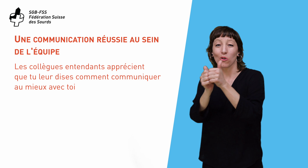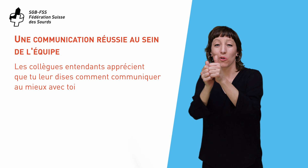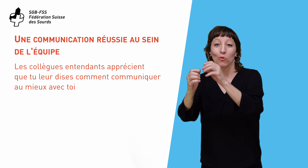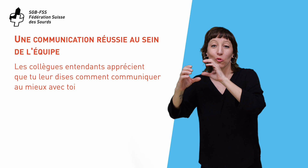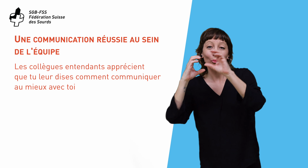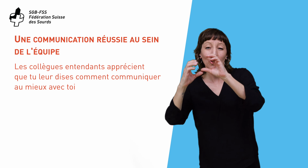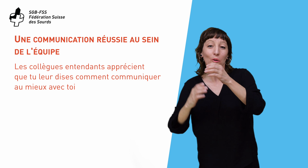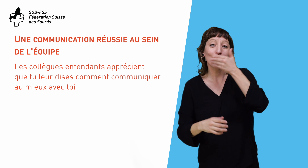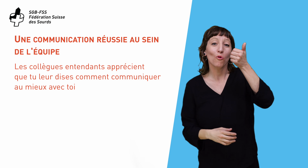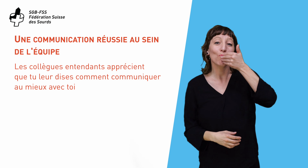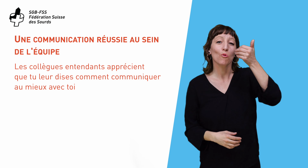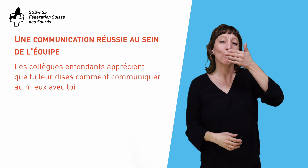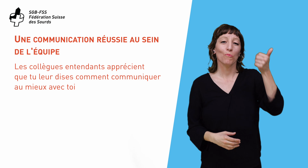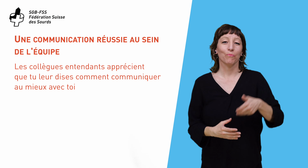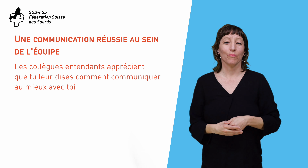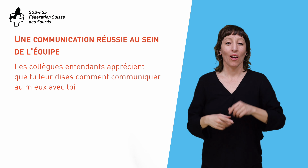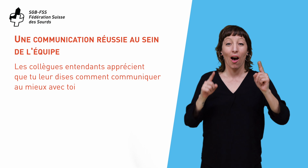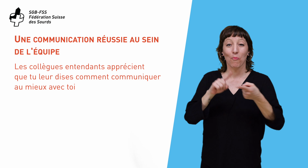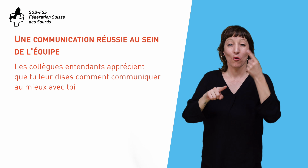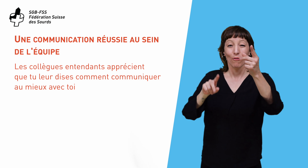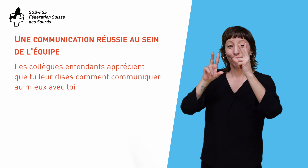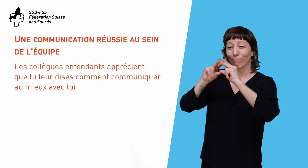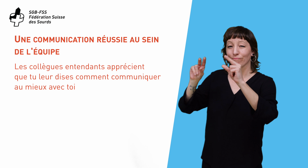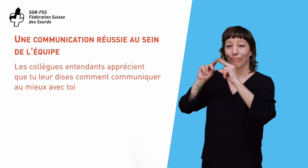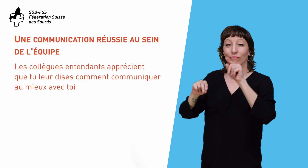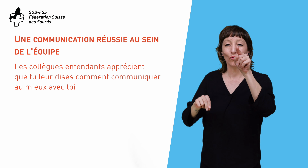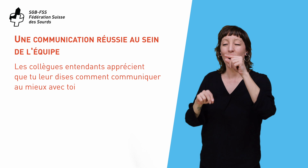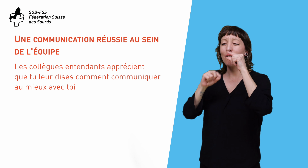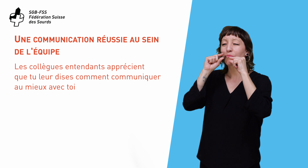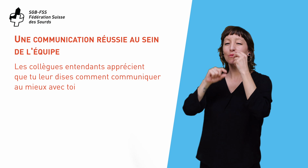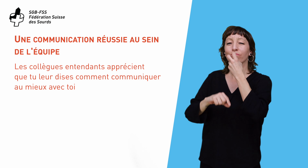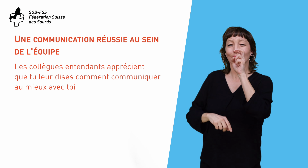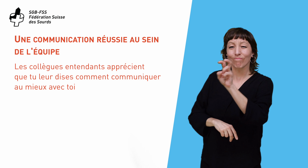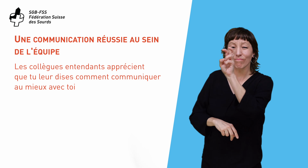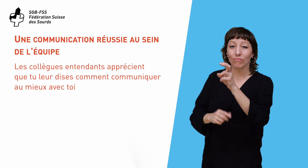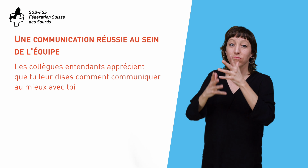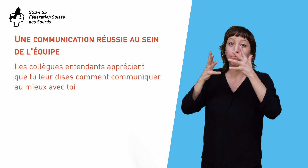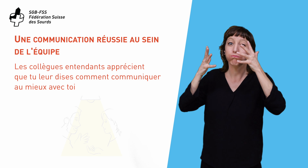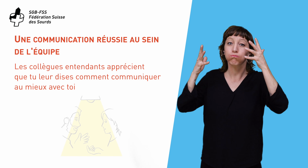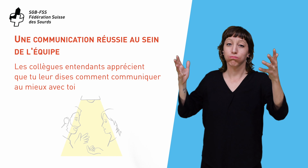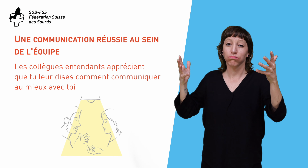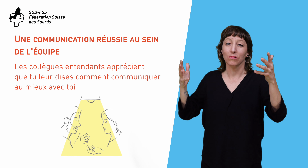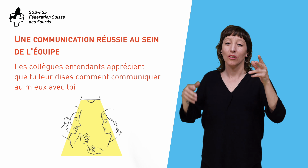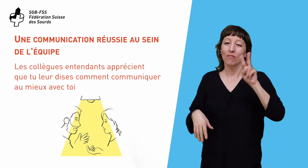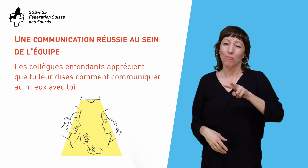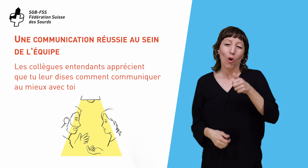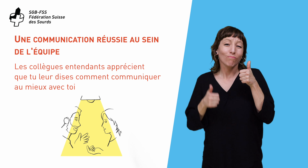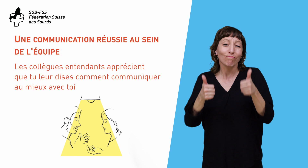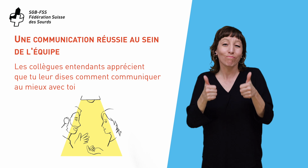toi. Attire leur attention sur le fait que tu lis beaucoup sur la bouche et qu'il serait formidable